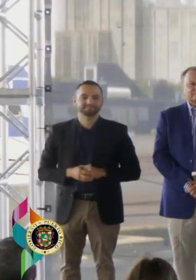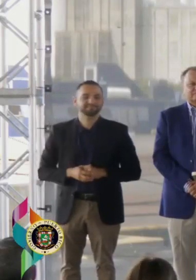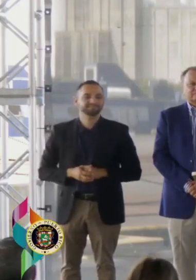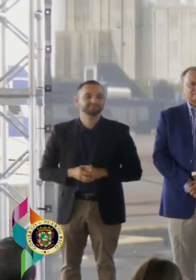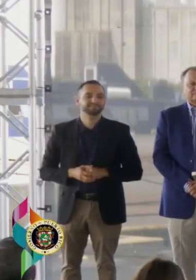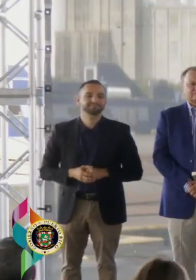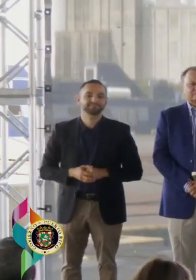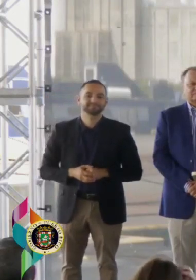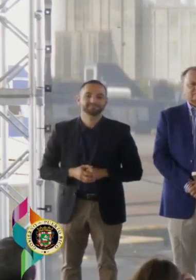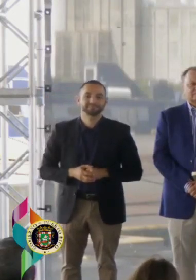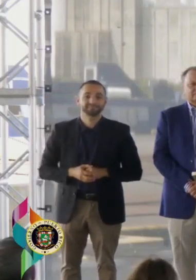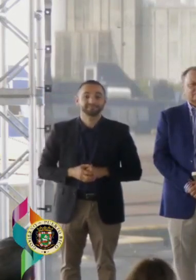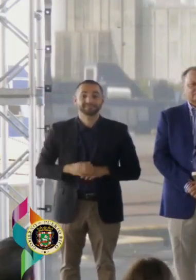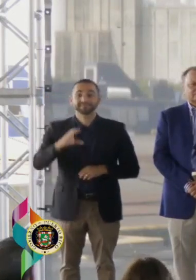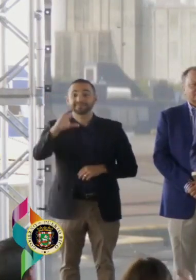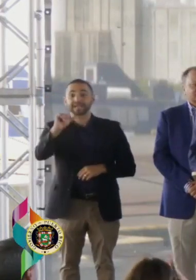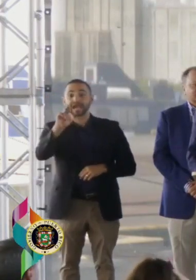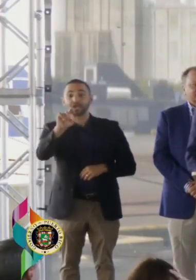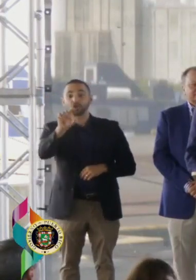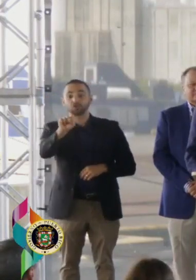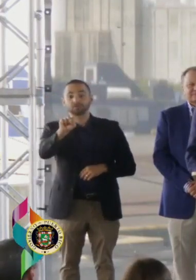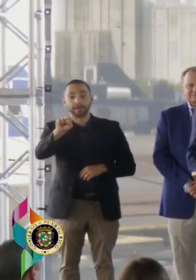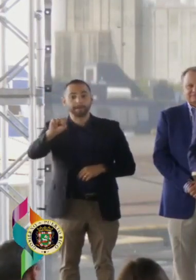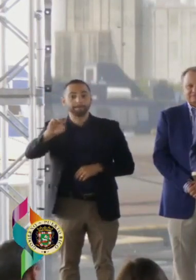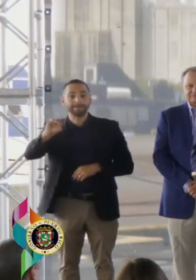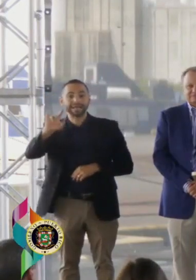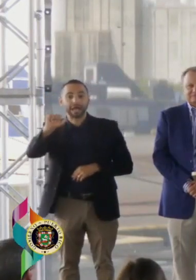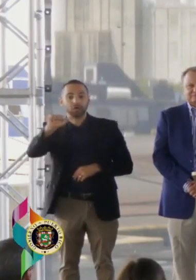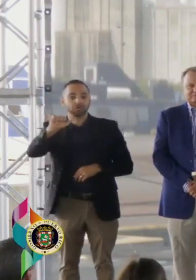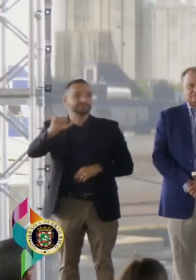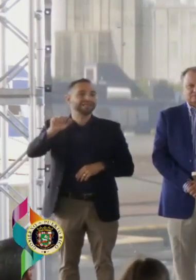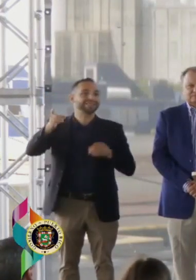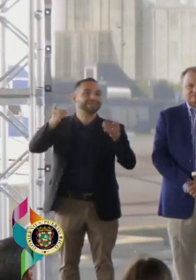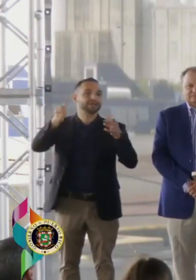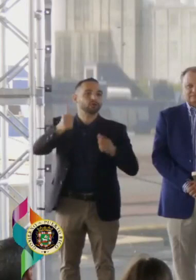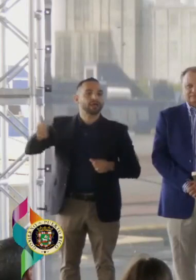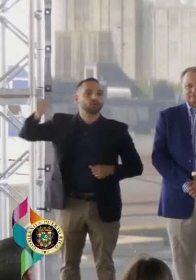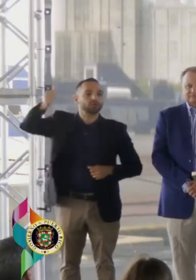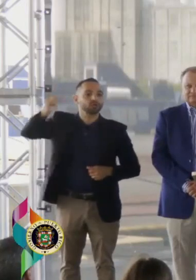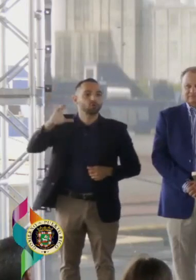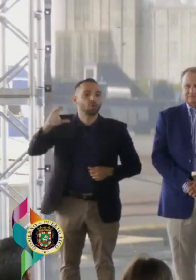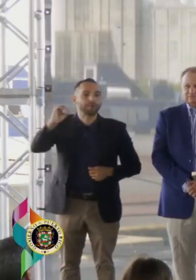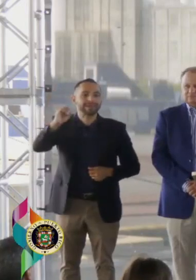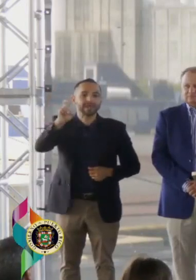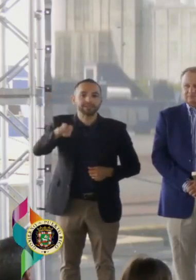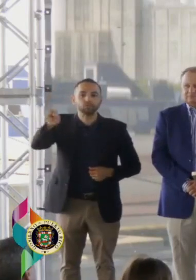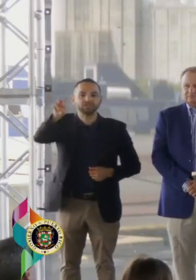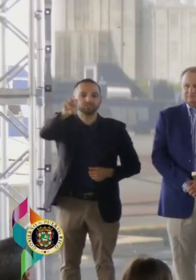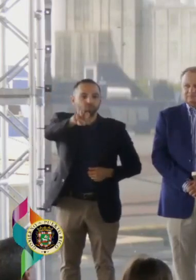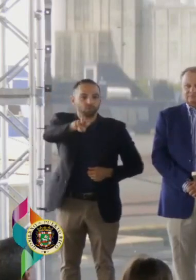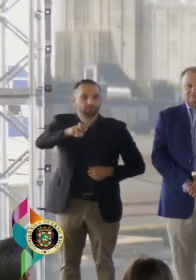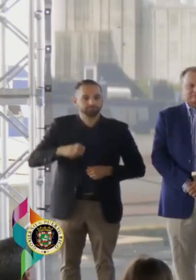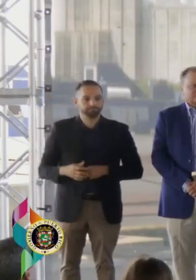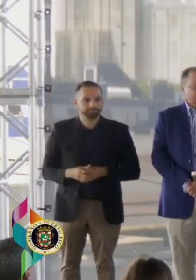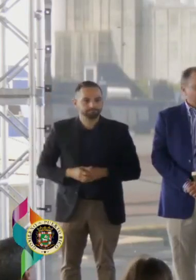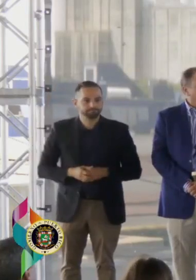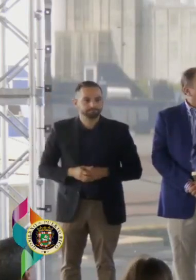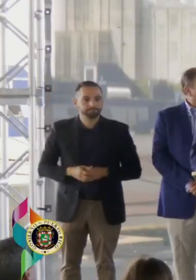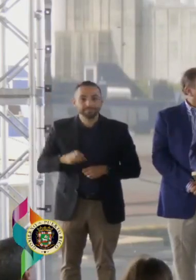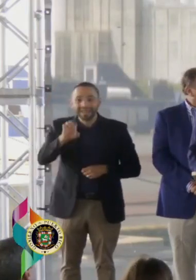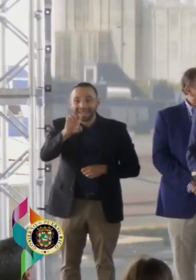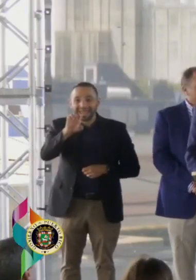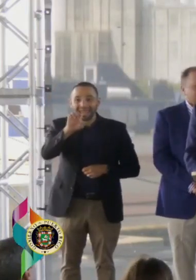gobernación Carlos mercado director ejecutivo de la compañía de turismo eilin